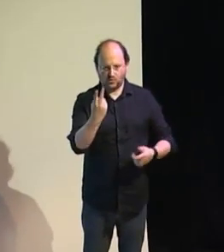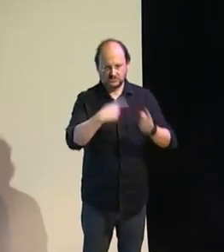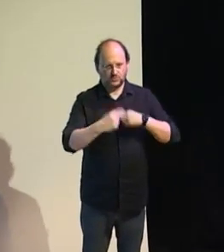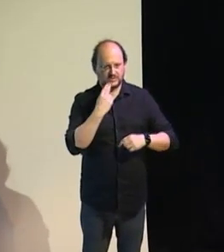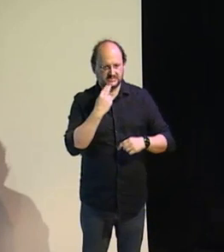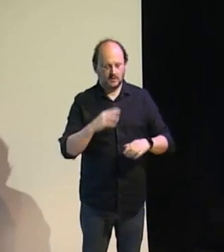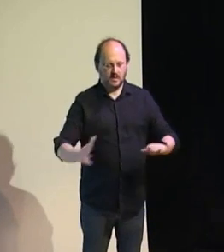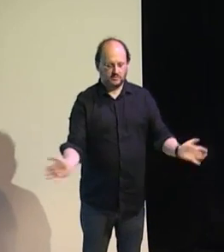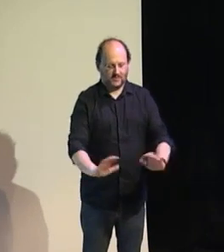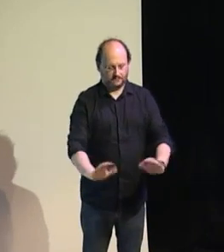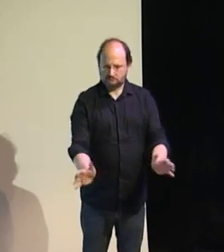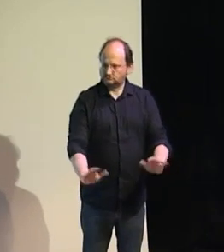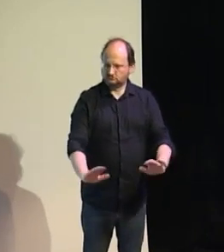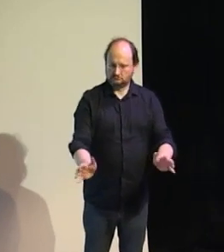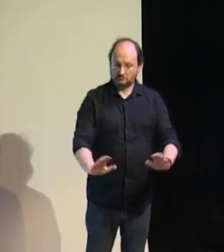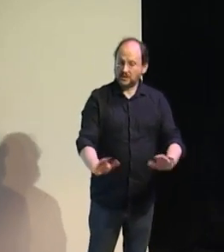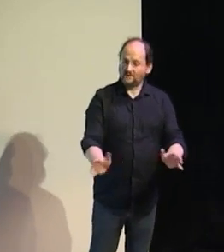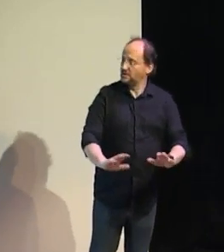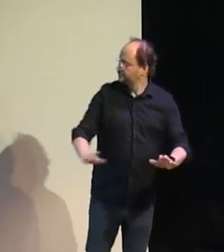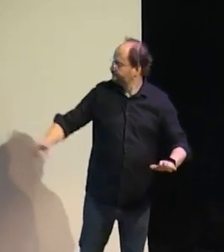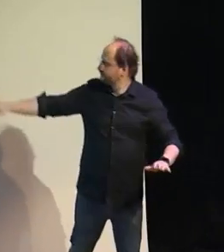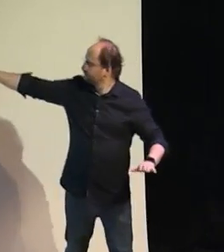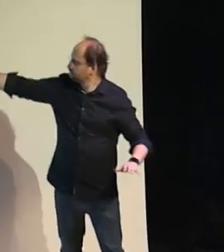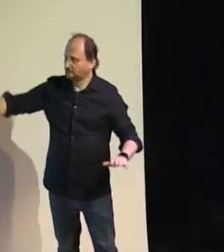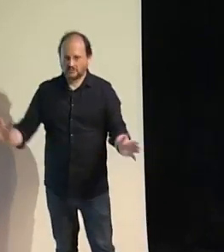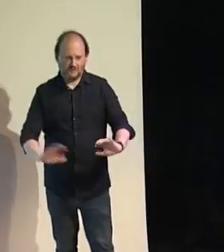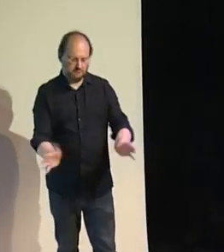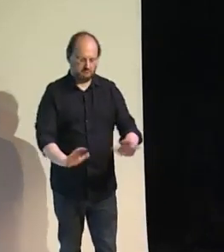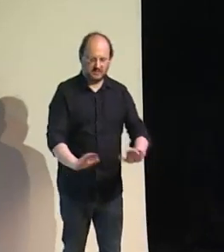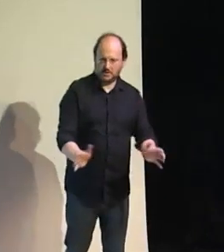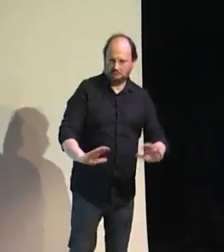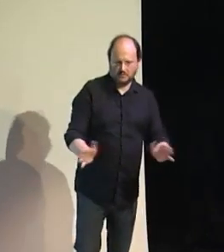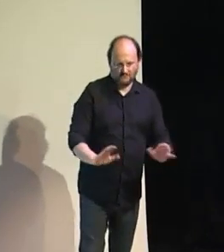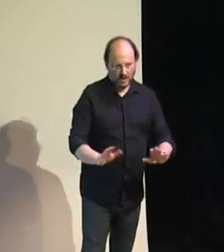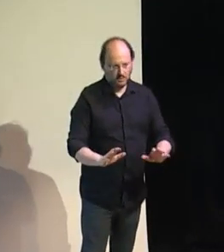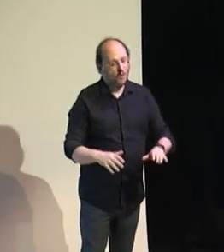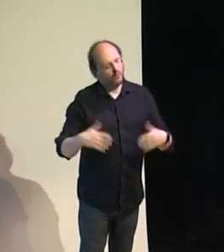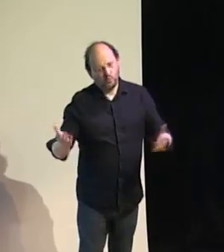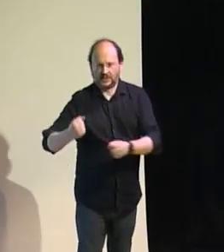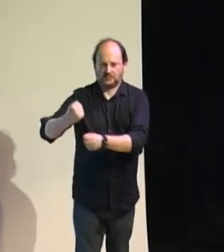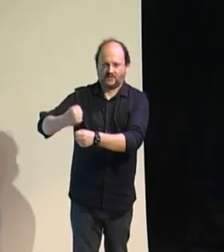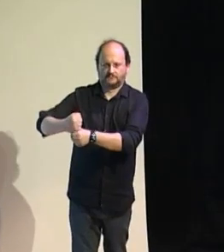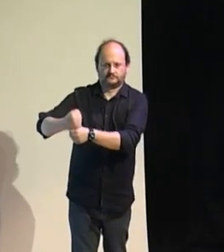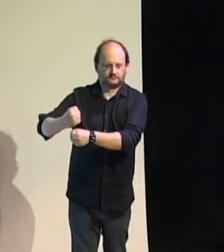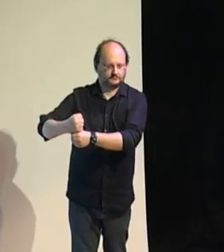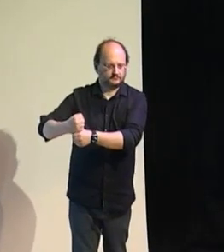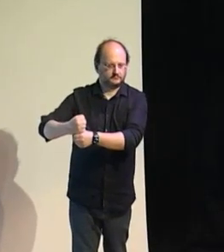Donc, en langue des signes, il y a 2 signes. On utilise ce signe-là, aujourd'hui, travailler, comme ça, avec les 2 mains, ou alors